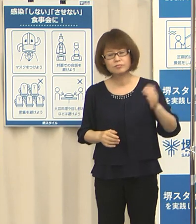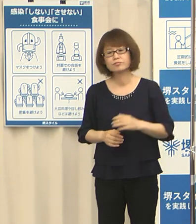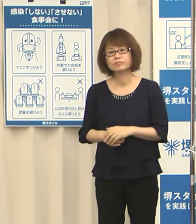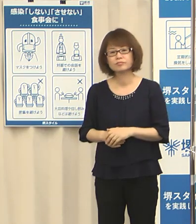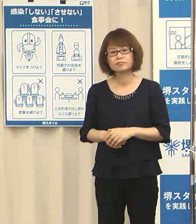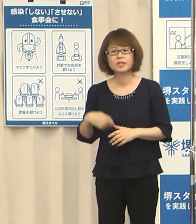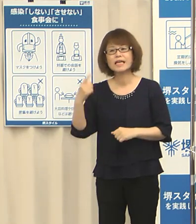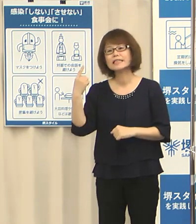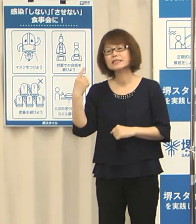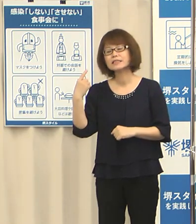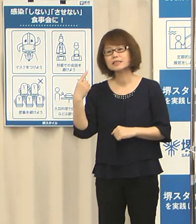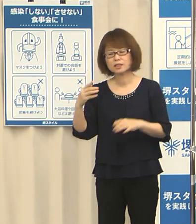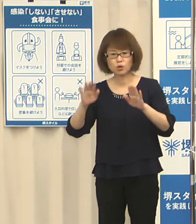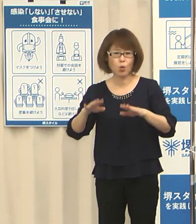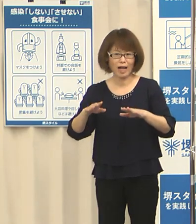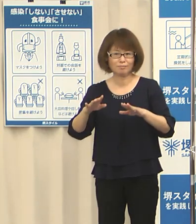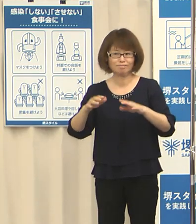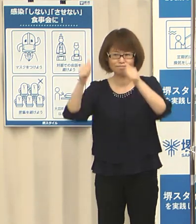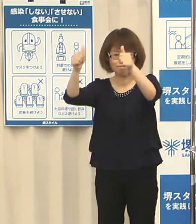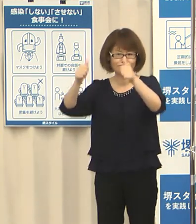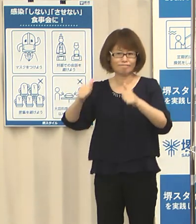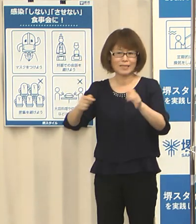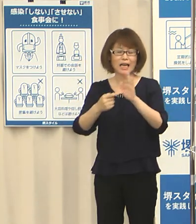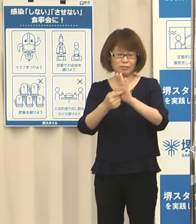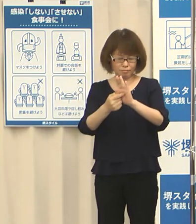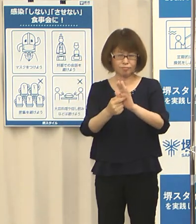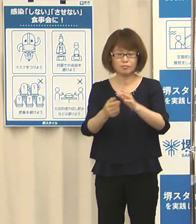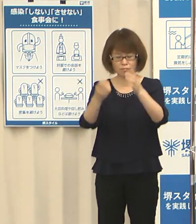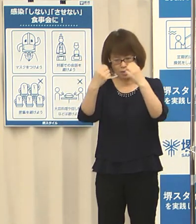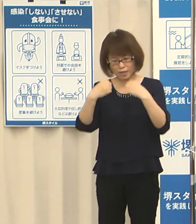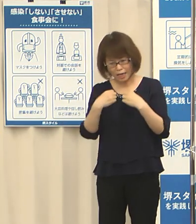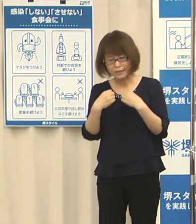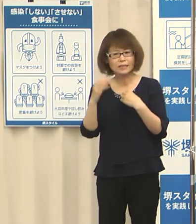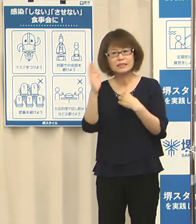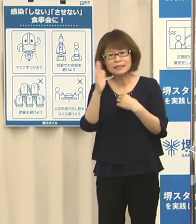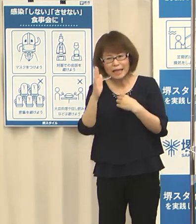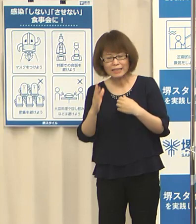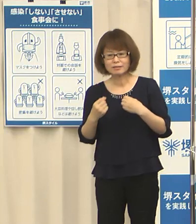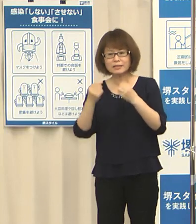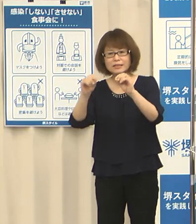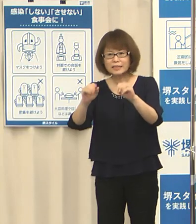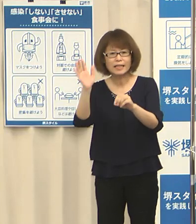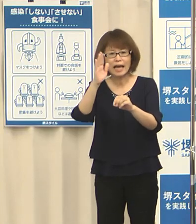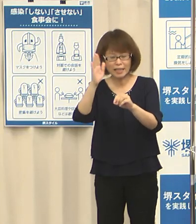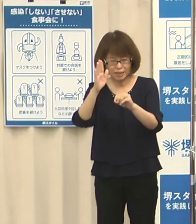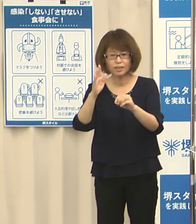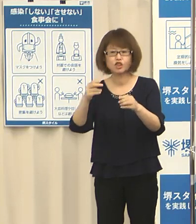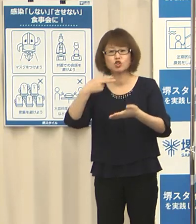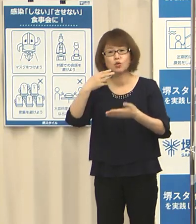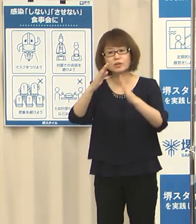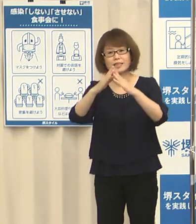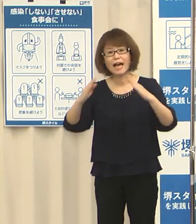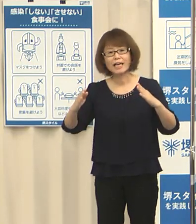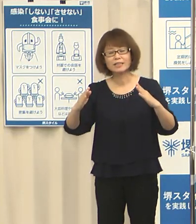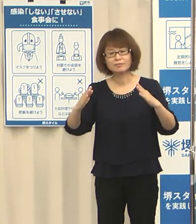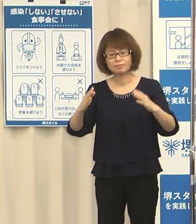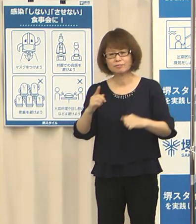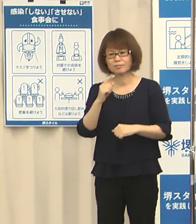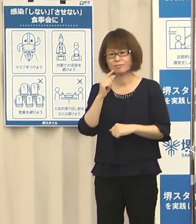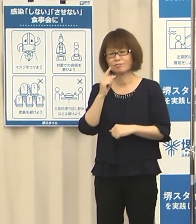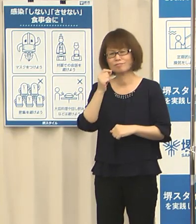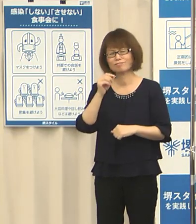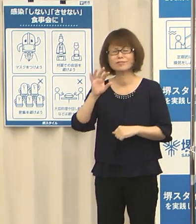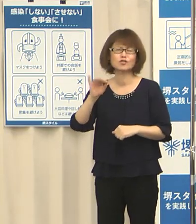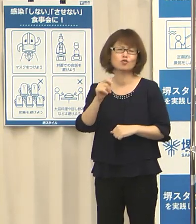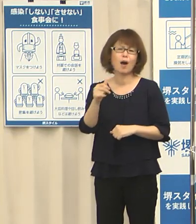貼り出すポスターになります。感染しないさせない食事会ということで、飛沫が飛び交う環境という